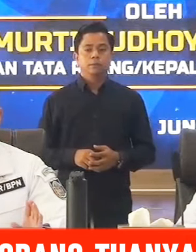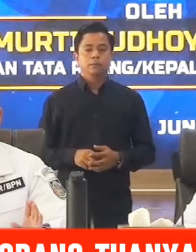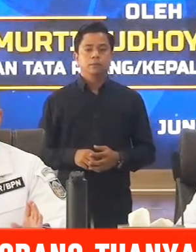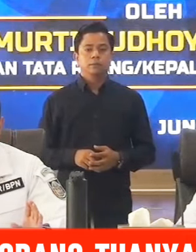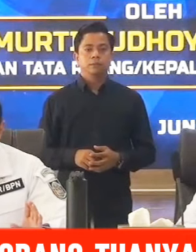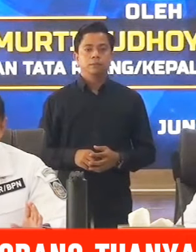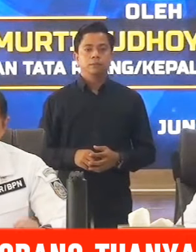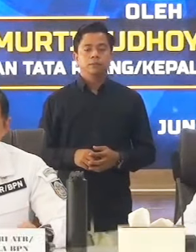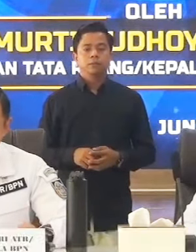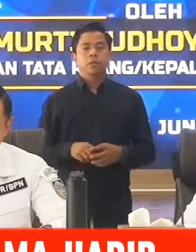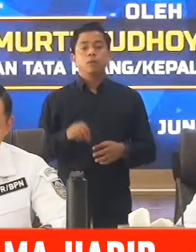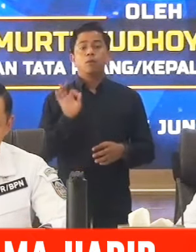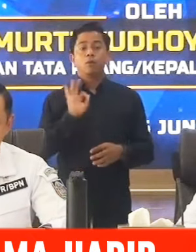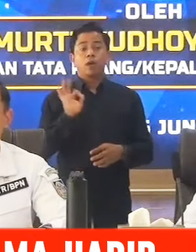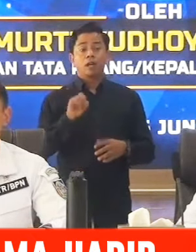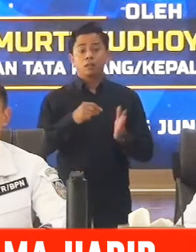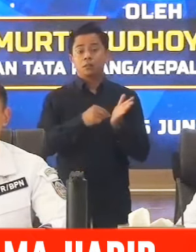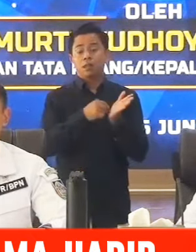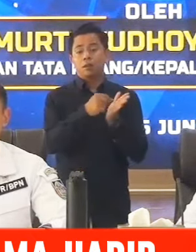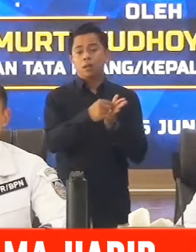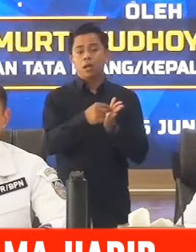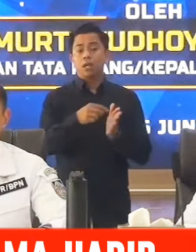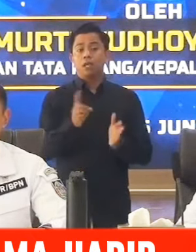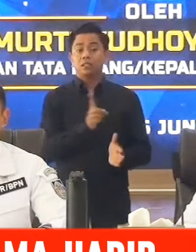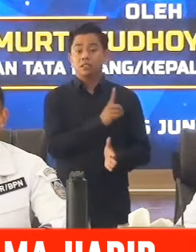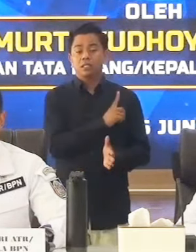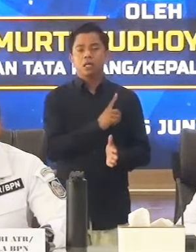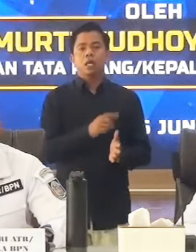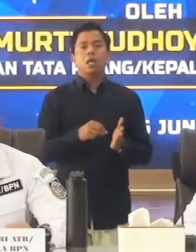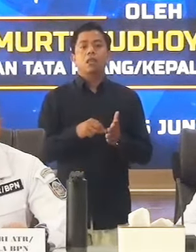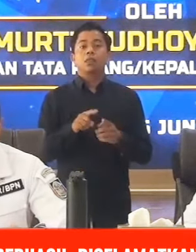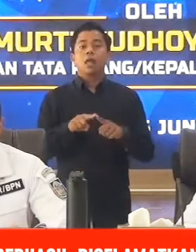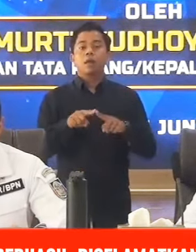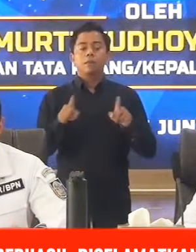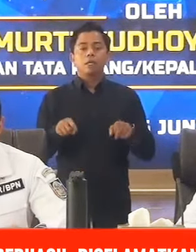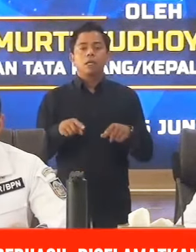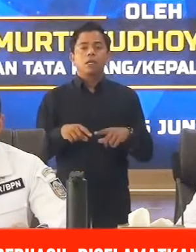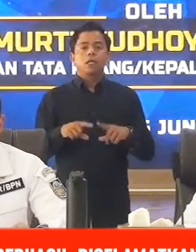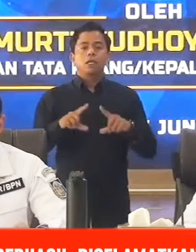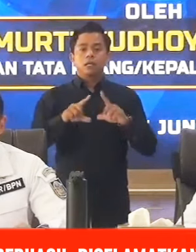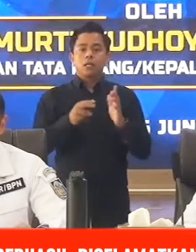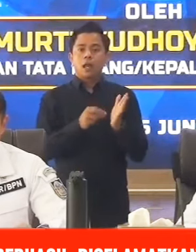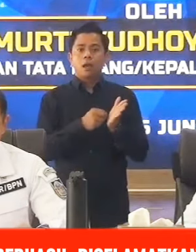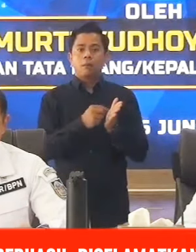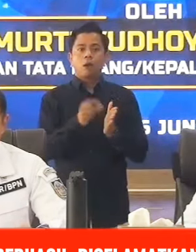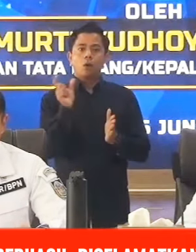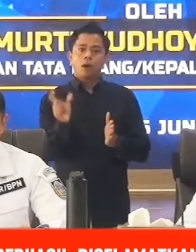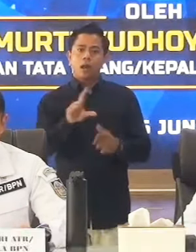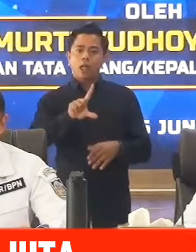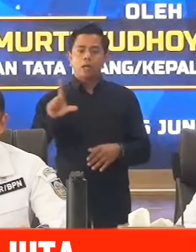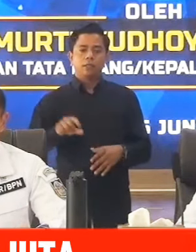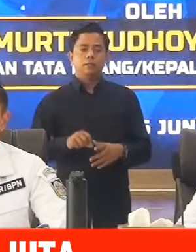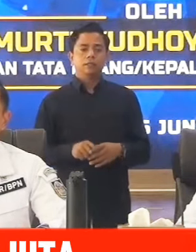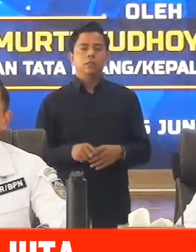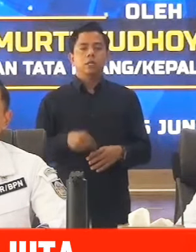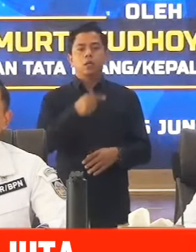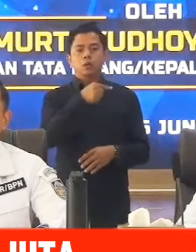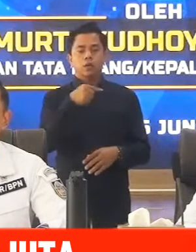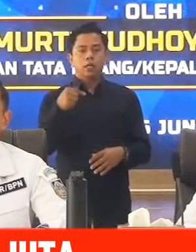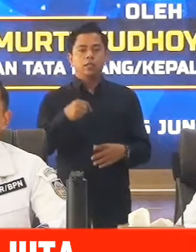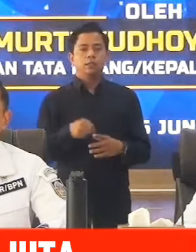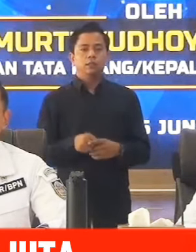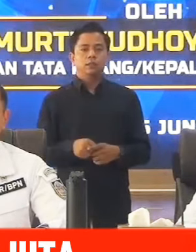atas nama orang tuanya, melainkan atas nama HT. Kerugian masyarakat dan negara yang berhasil diselamatkan senilai